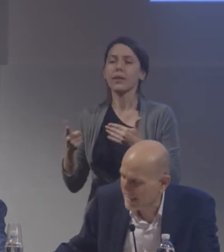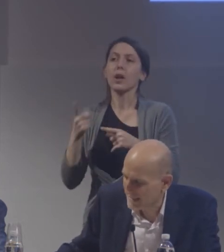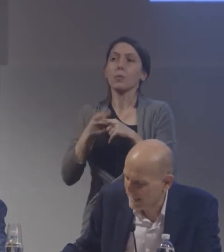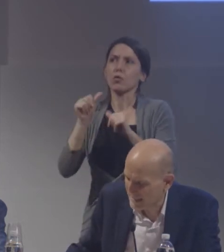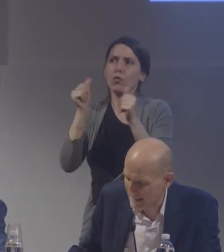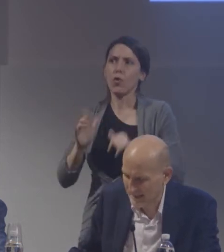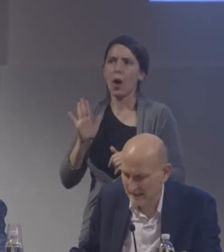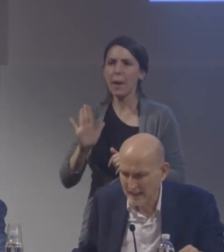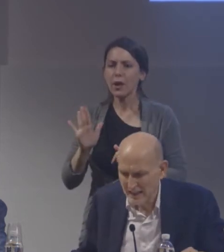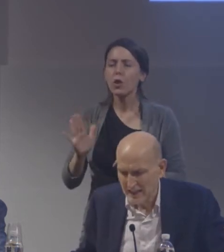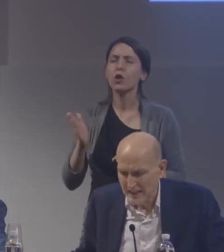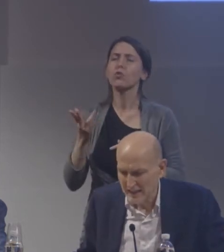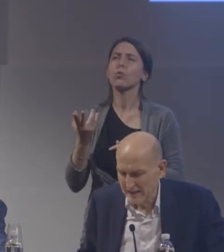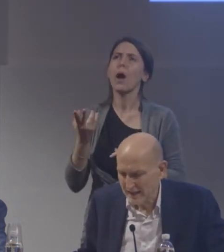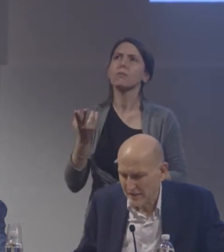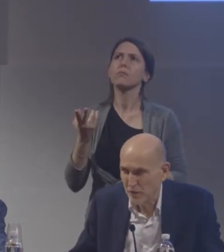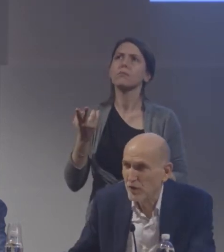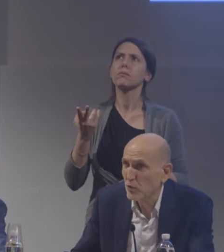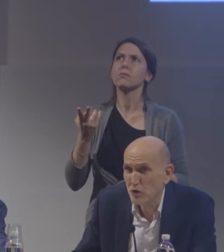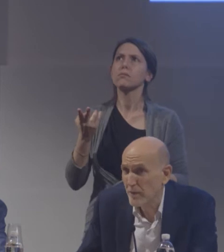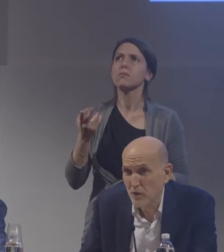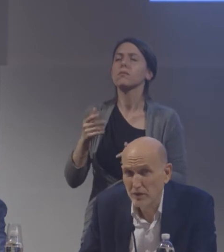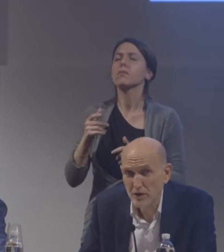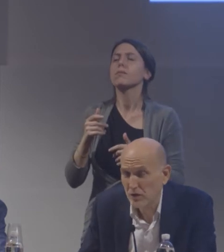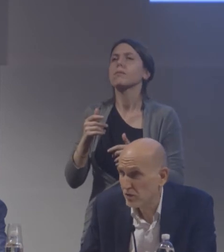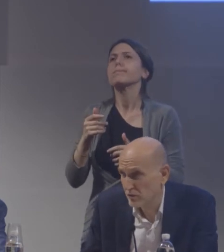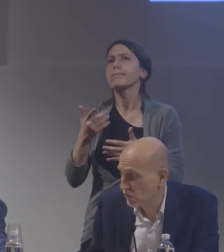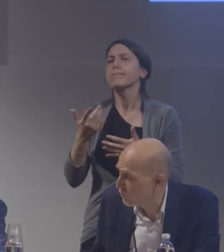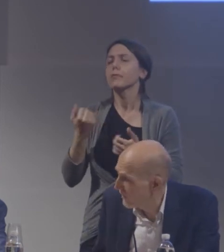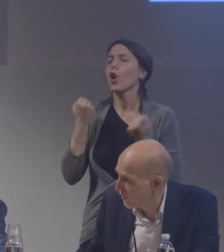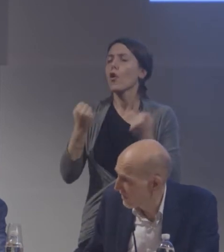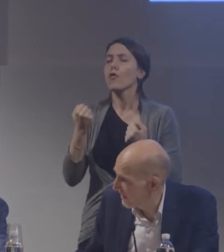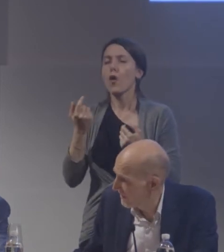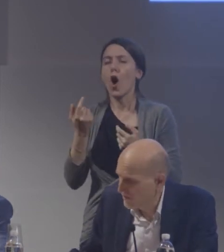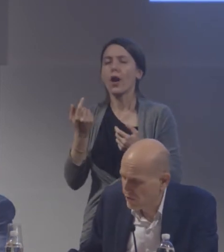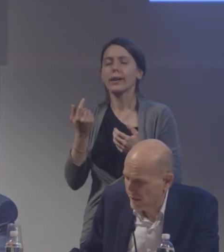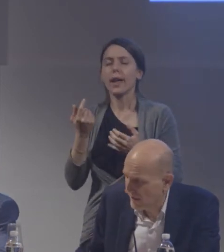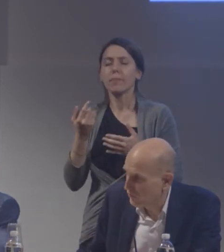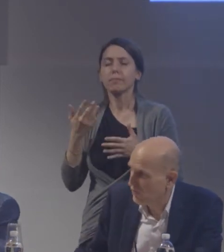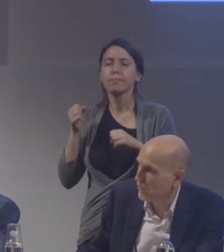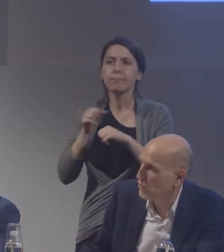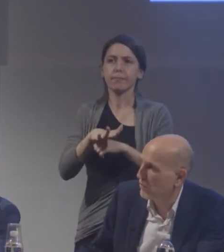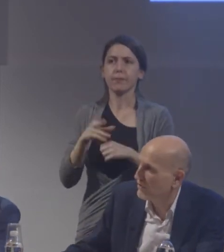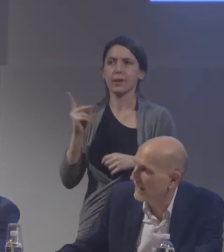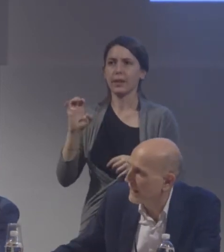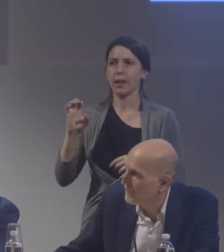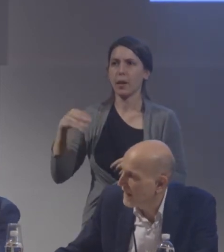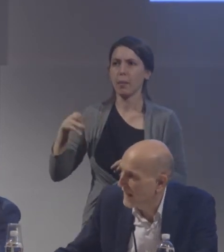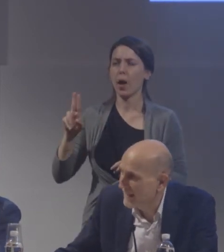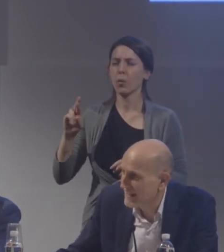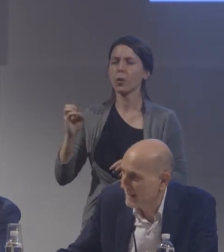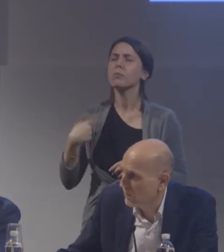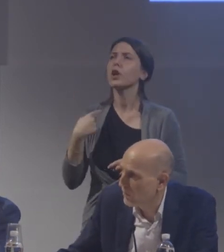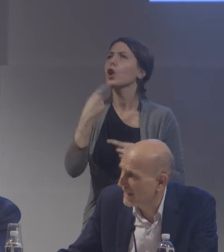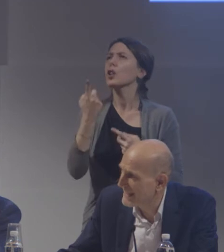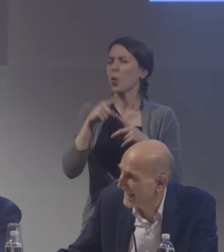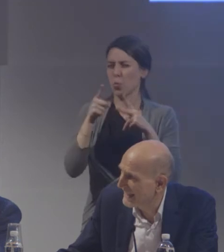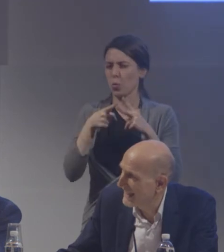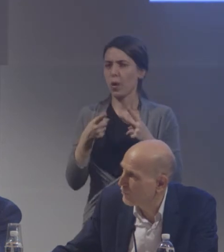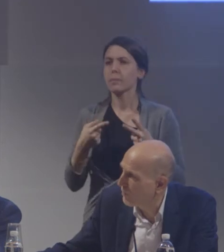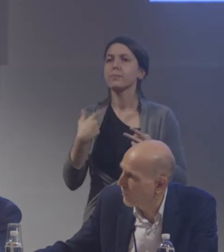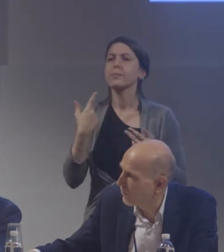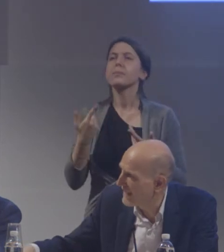formazione stessa è stata segnata dalla figura di Tullio De Mauro. Io dico solo due cose, Giovanni, le condivido subito con te, che è interessante quello che